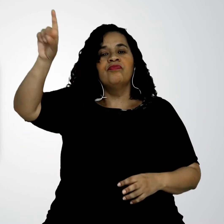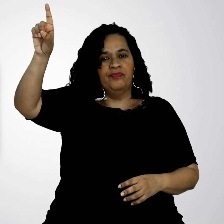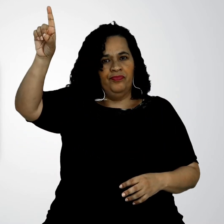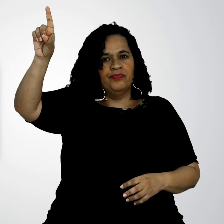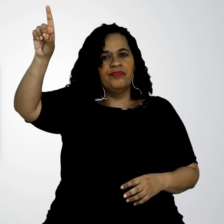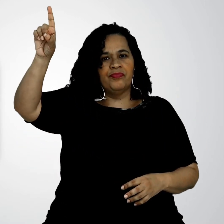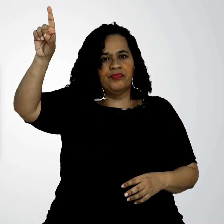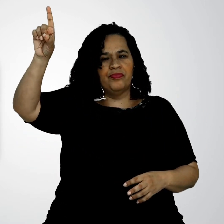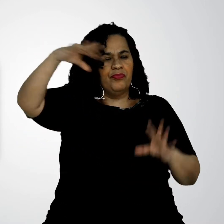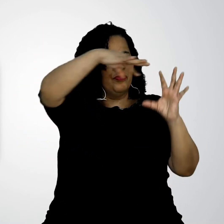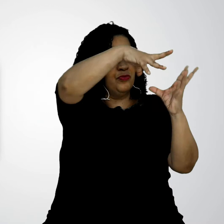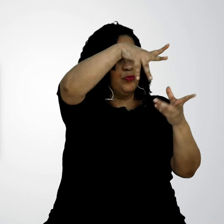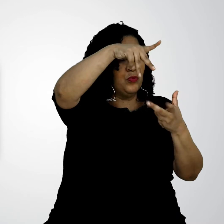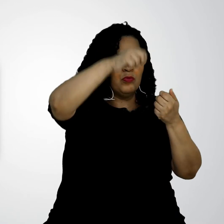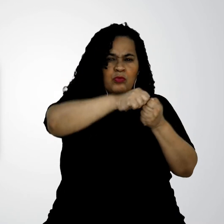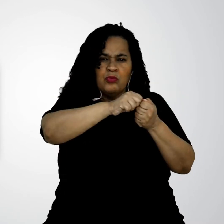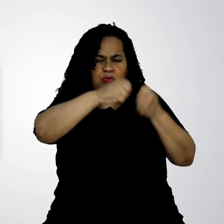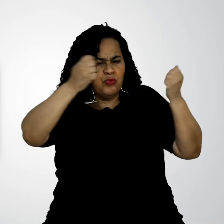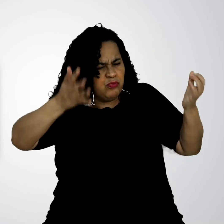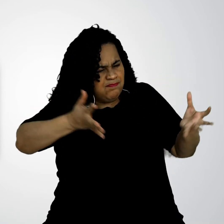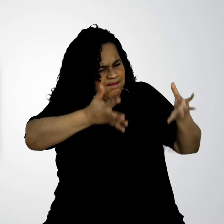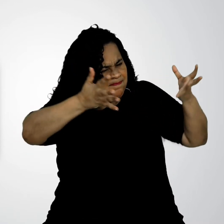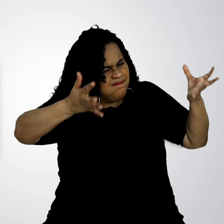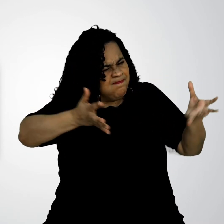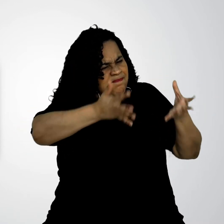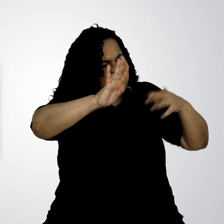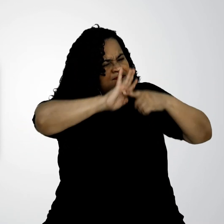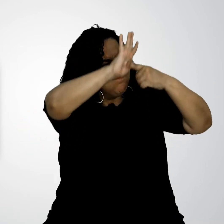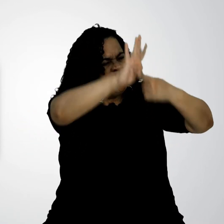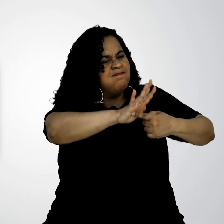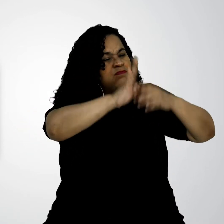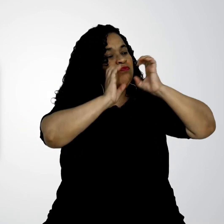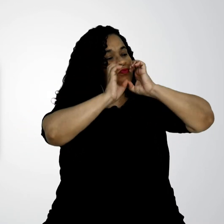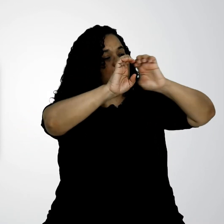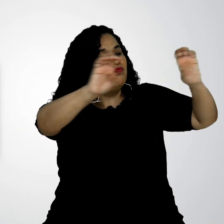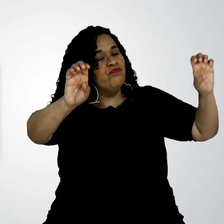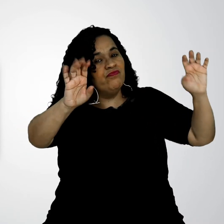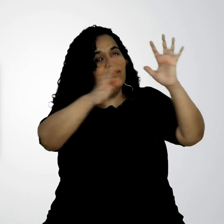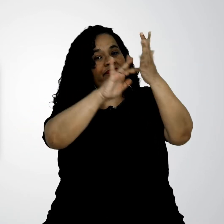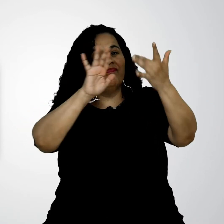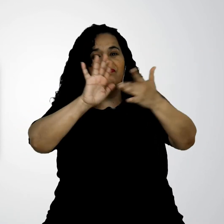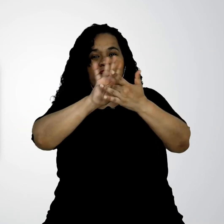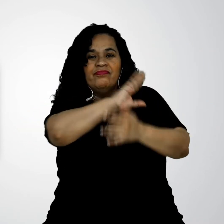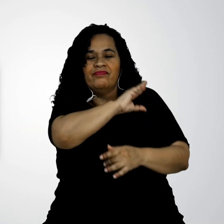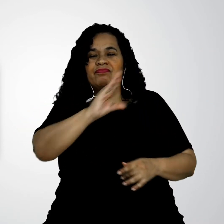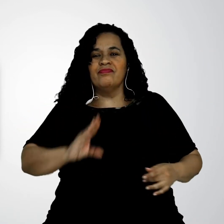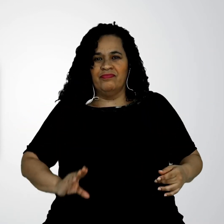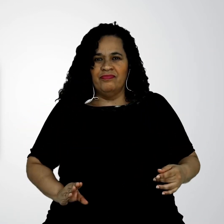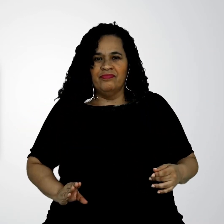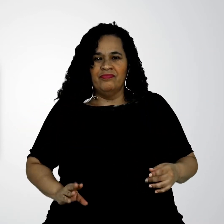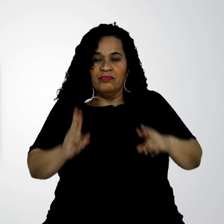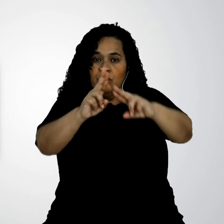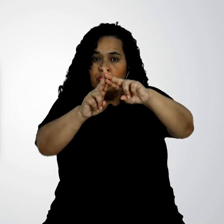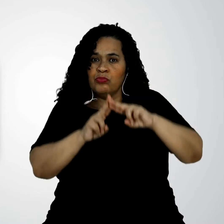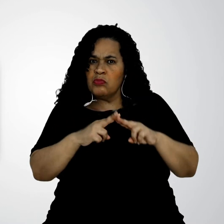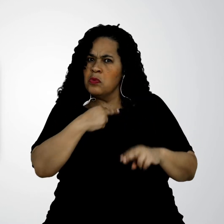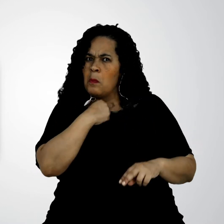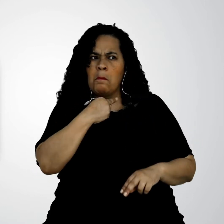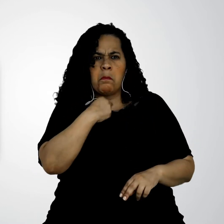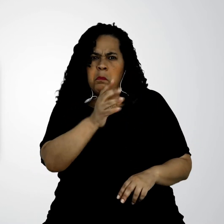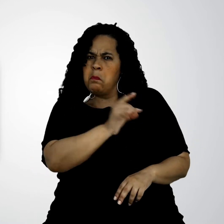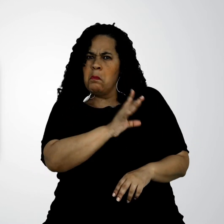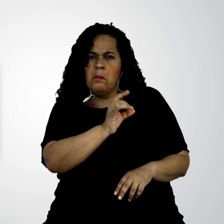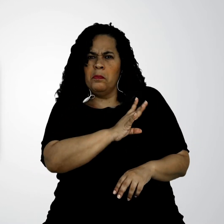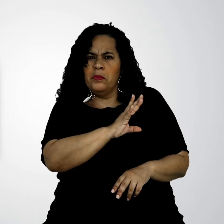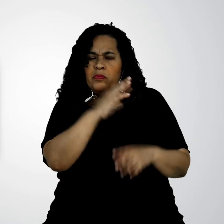o mundo no qual ele está inserido. Então, a nossa posição como cidadãos do reino nunca é de medo, mas é de preparo